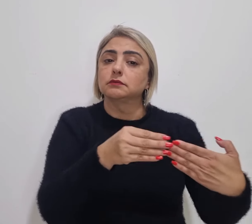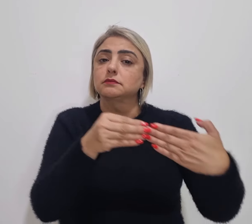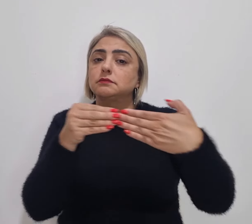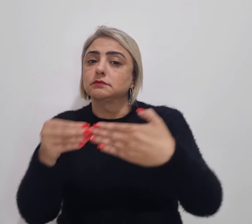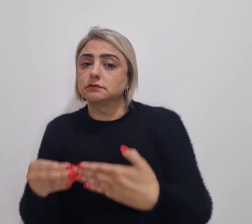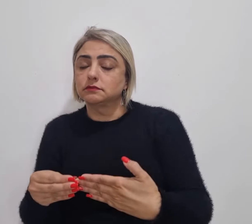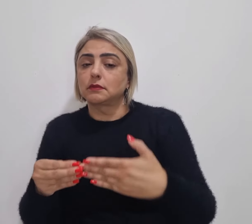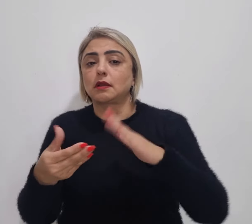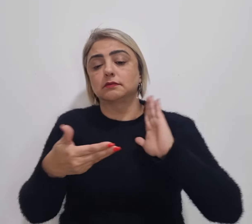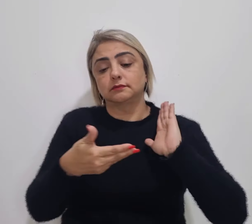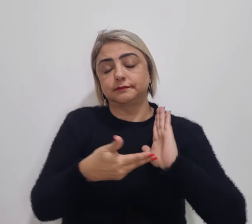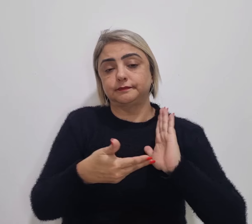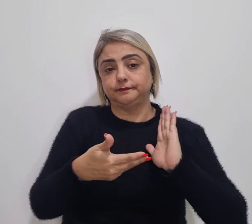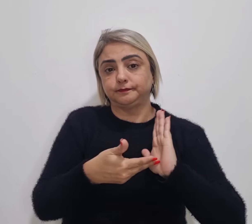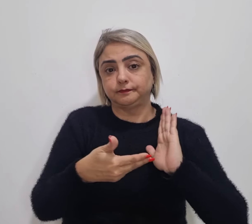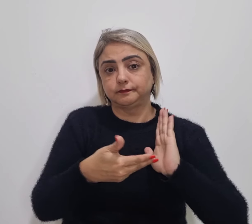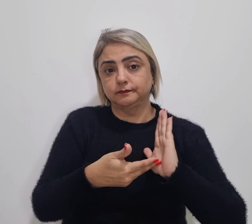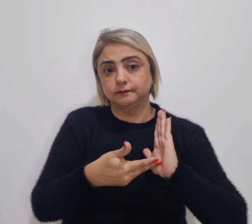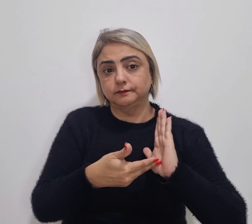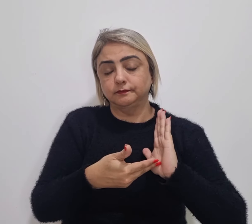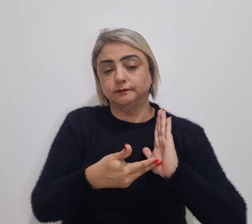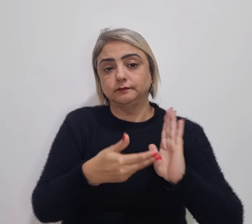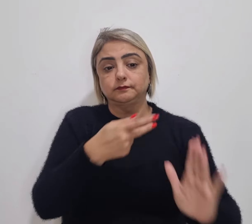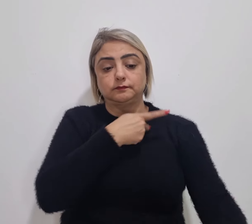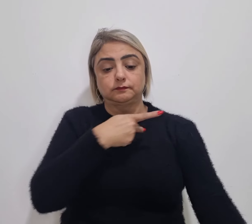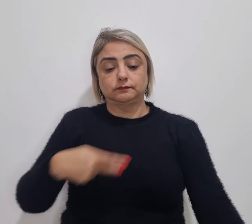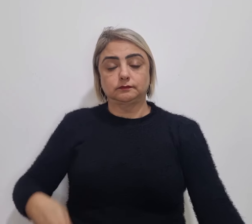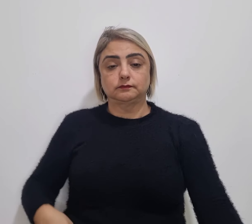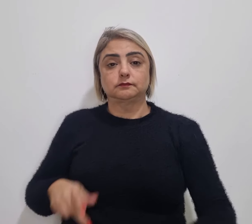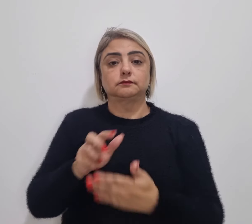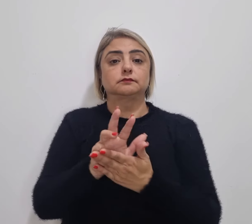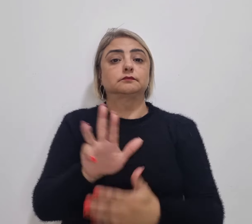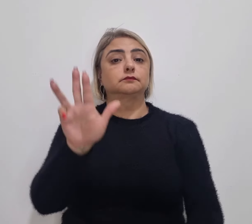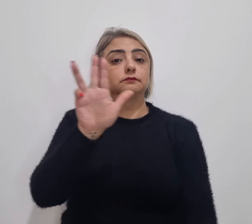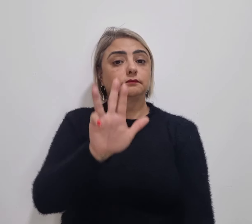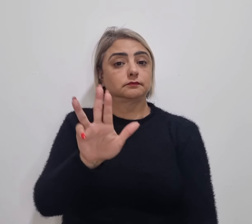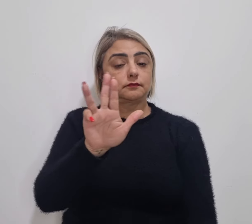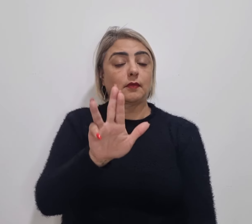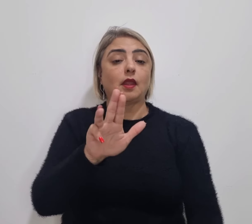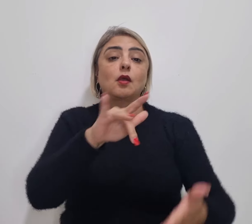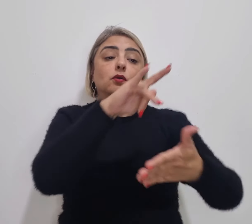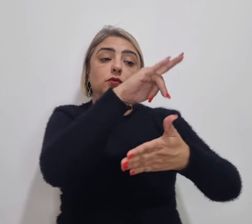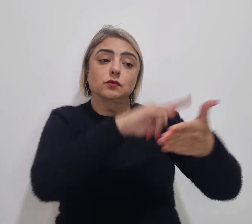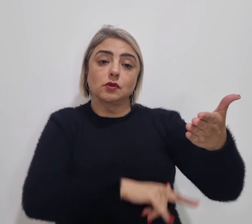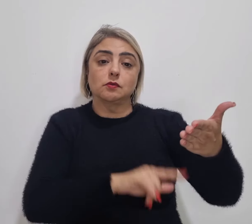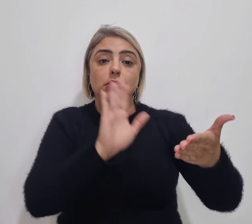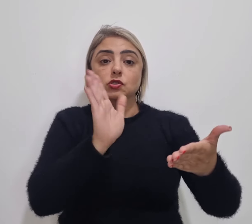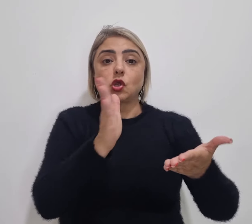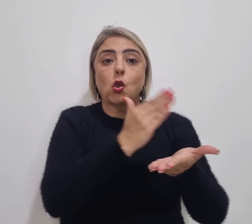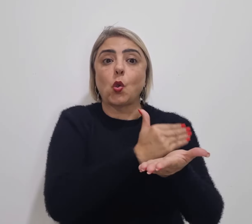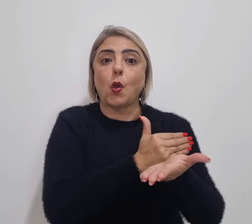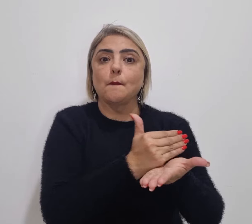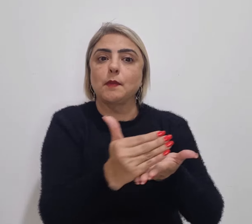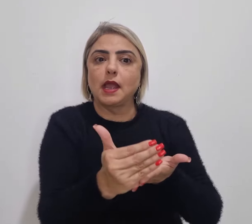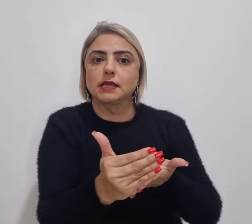Câmara dos Deputados pelo presidente Lula. O tratado só entra em vigor no Brasil